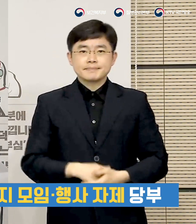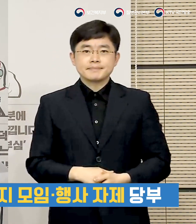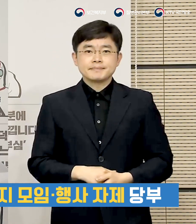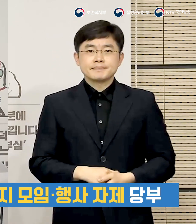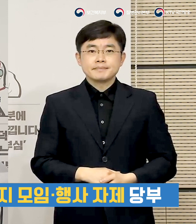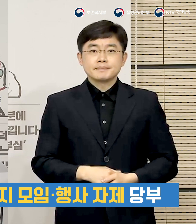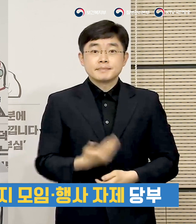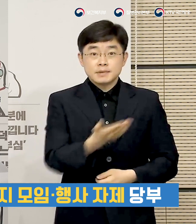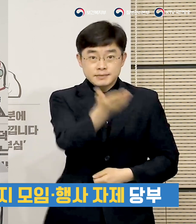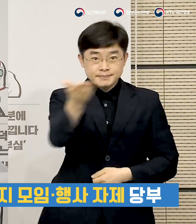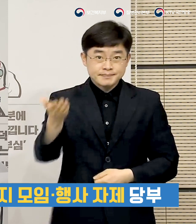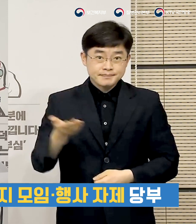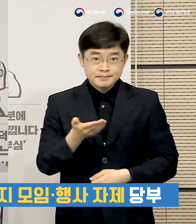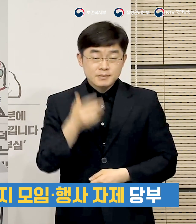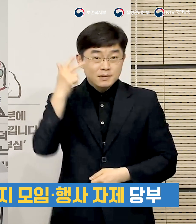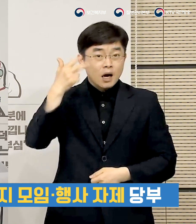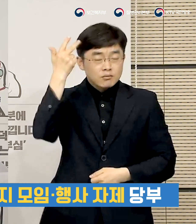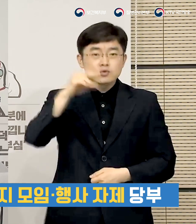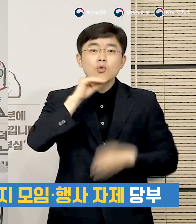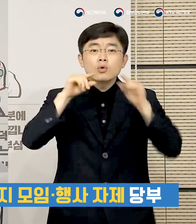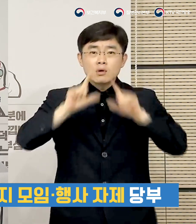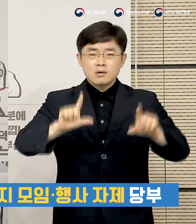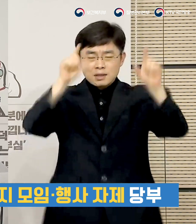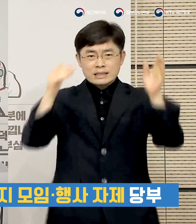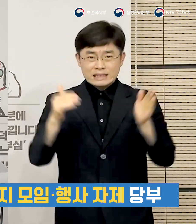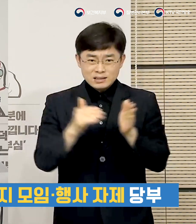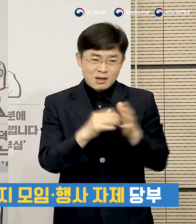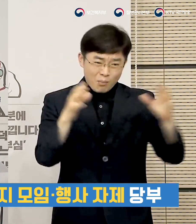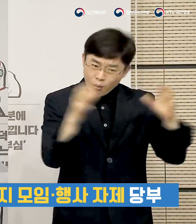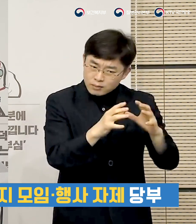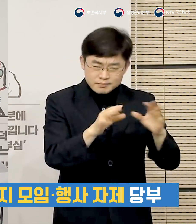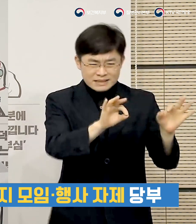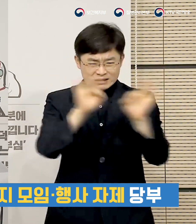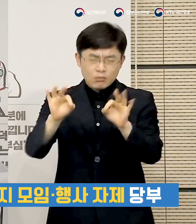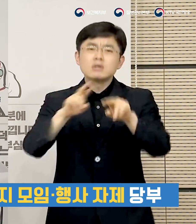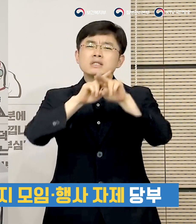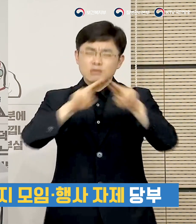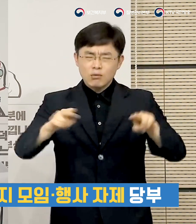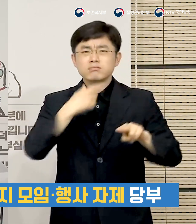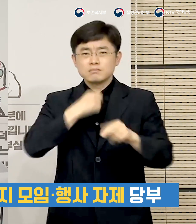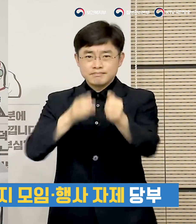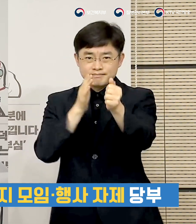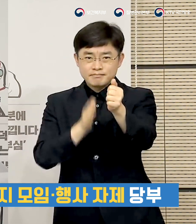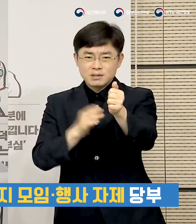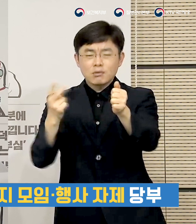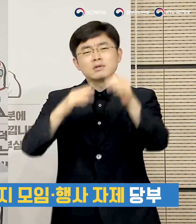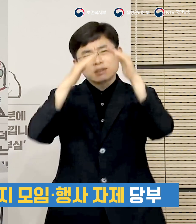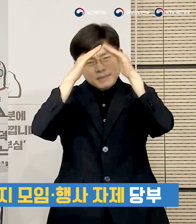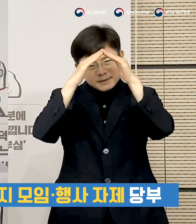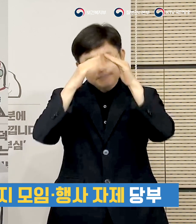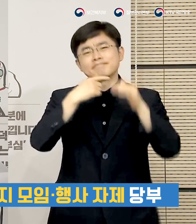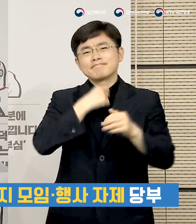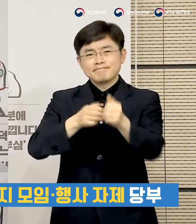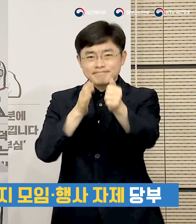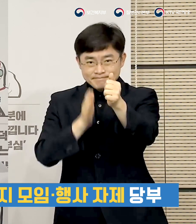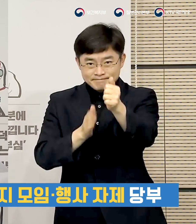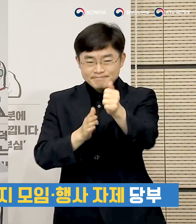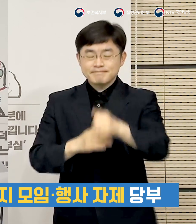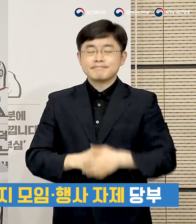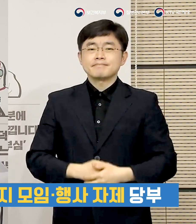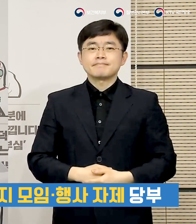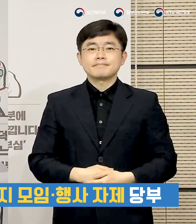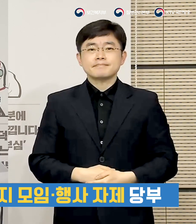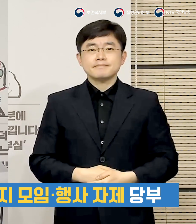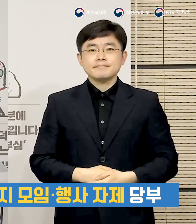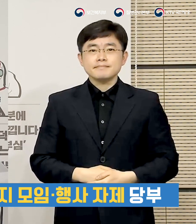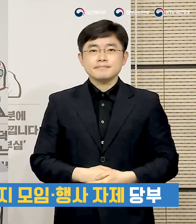주민 여러분들께서는 다음 주말까지 각종 모임과 행사를 취소하거나 연기하고 집에 머물러 주시기를